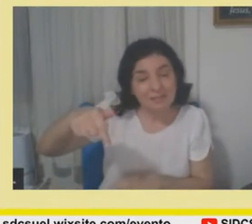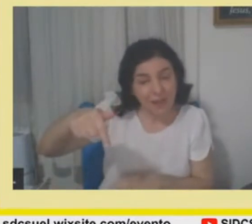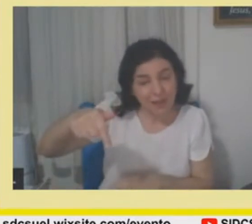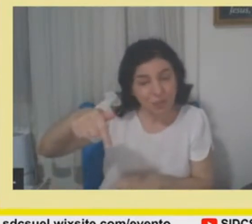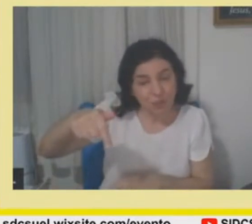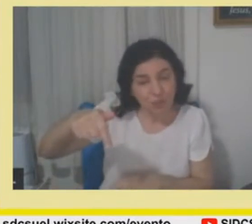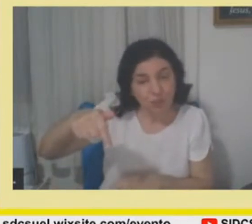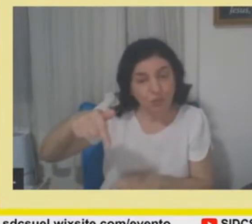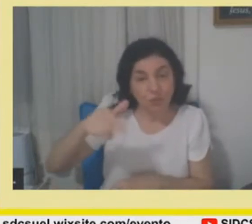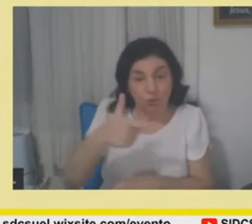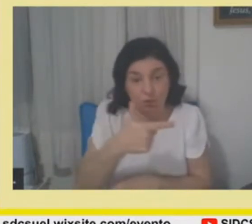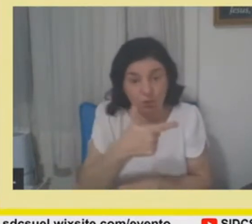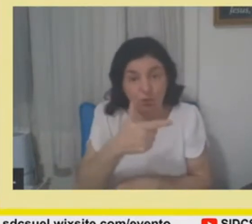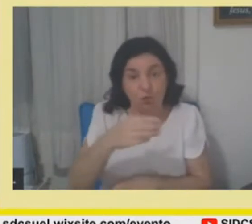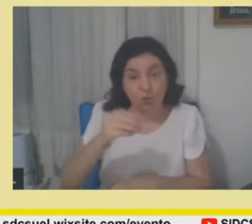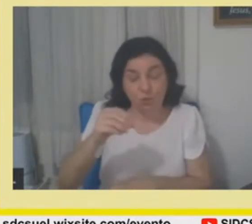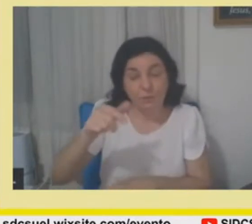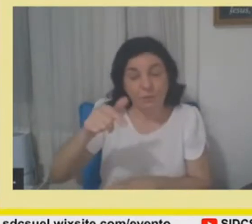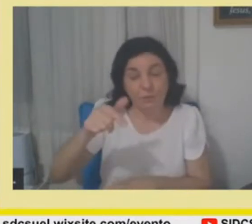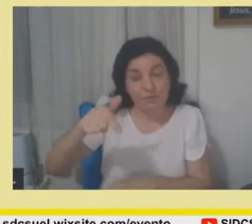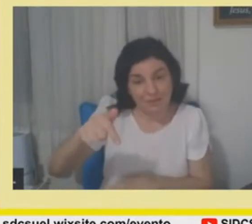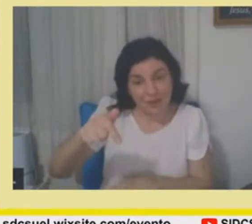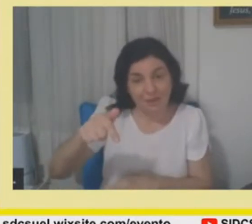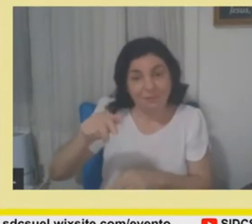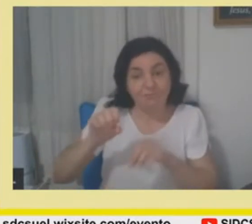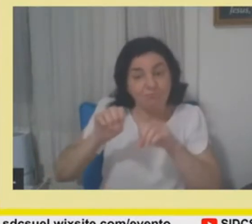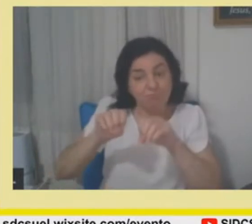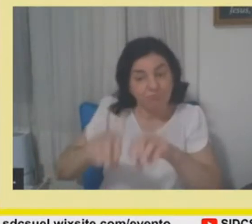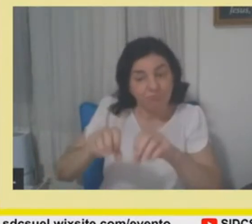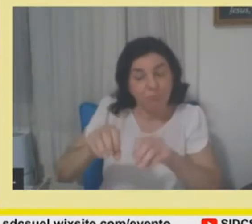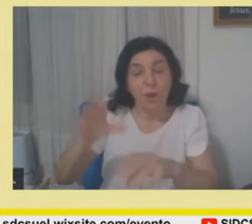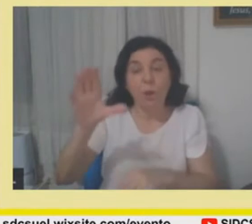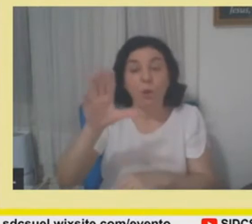Mas eu consegui trabalhar foi em 2007.